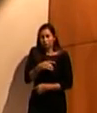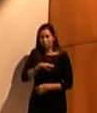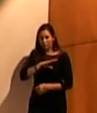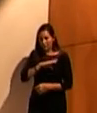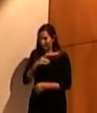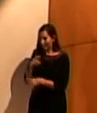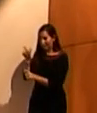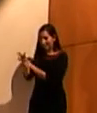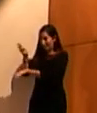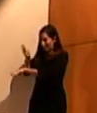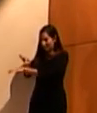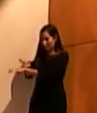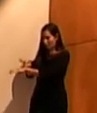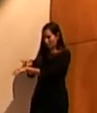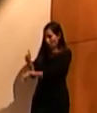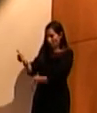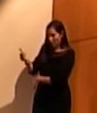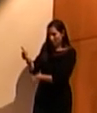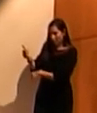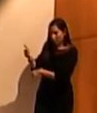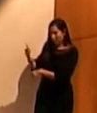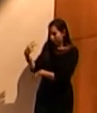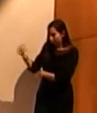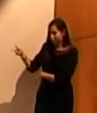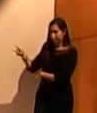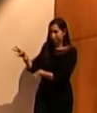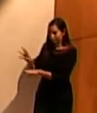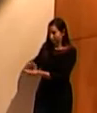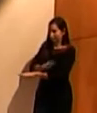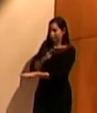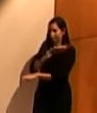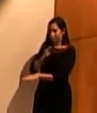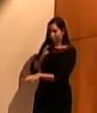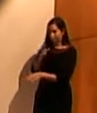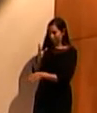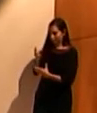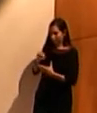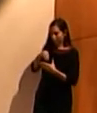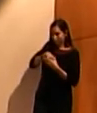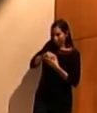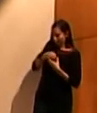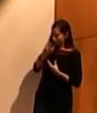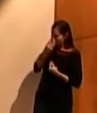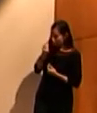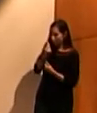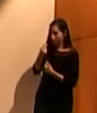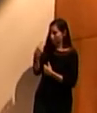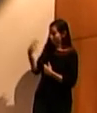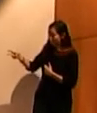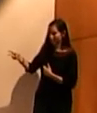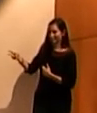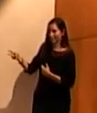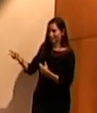de nos patients pour arriver à quelque chose de concret, un projet architectural. D'habitude, c'est l'inverse. Les architectes demandent,